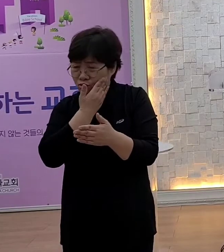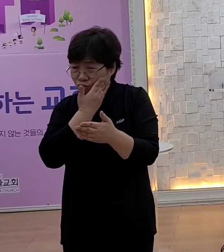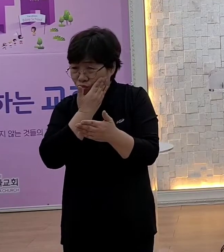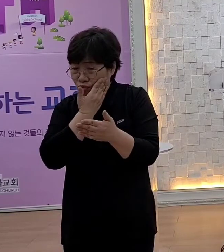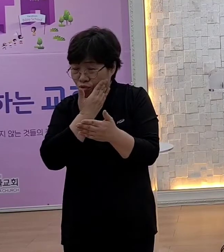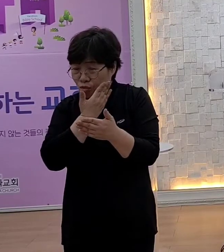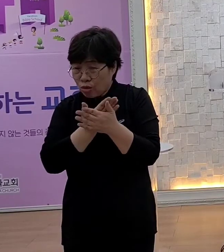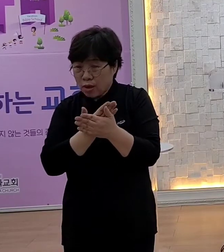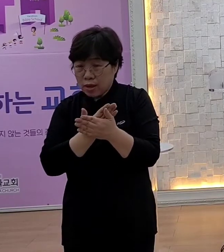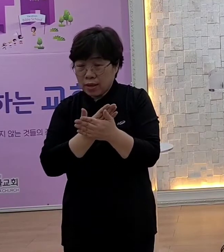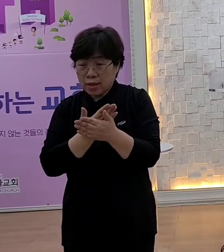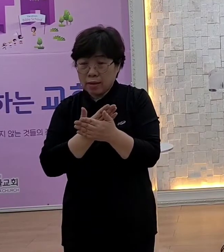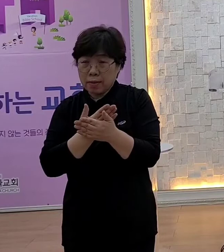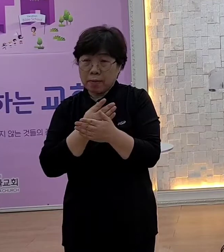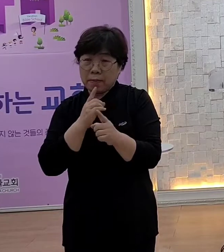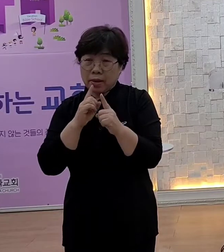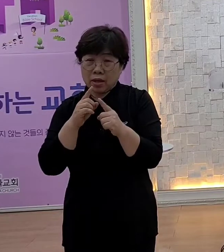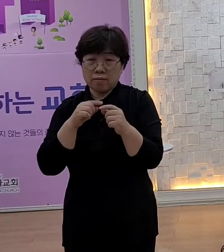뭐냐?